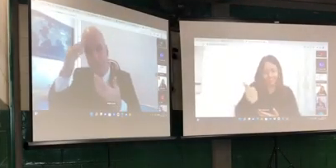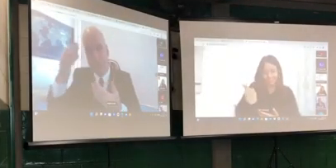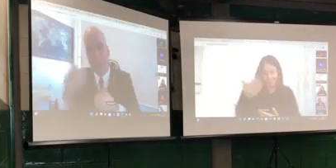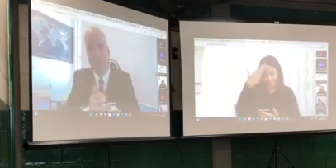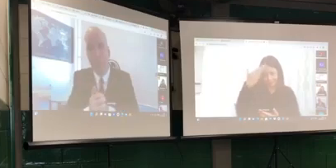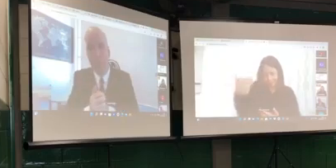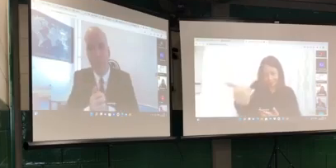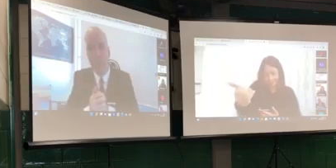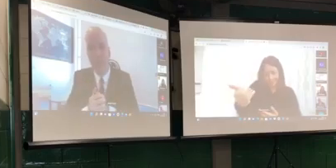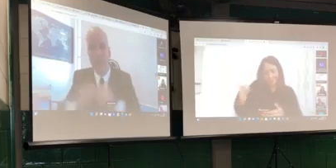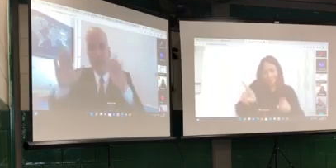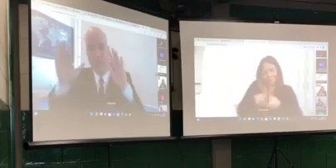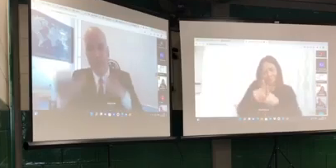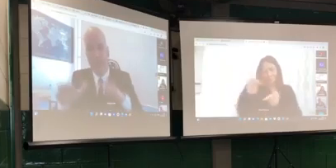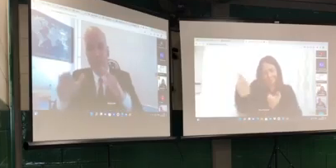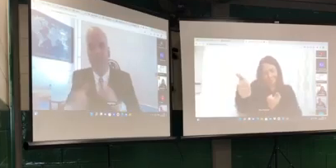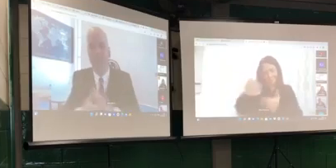para mim é uma honra, né, eu